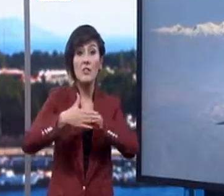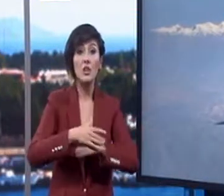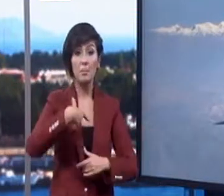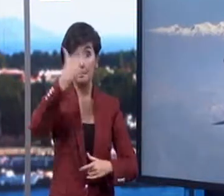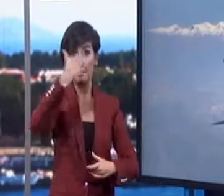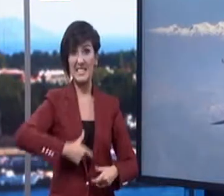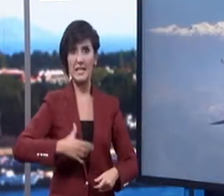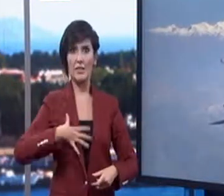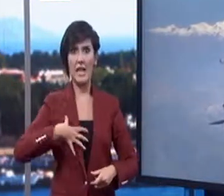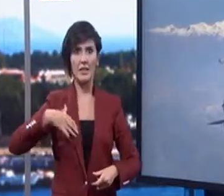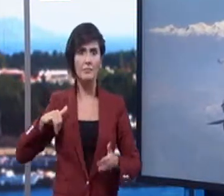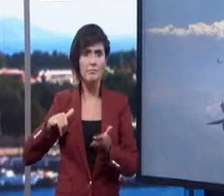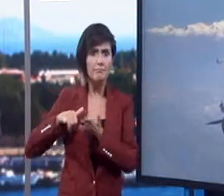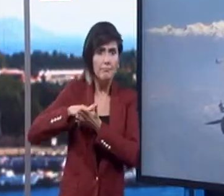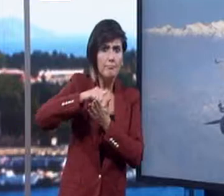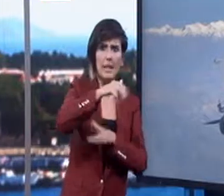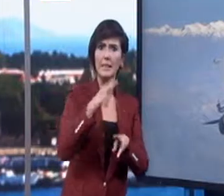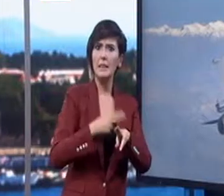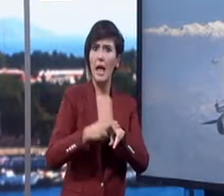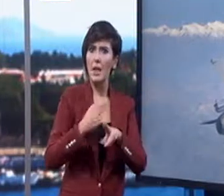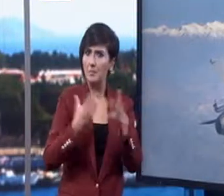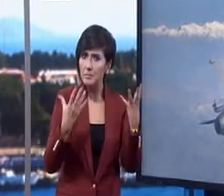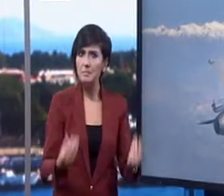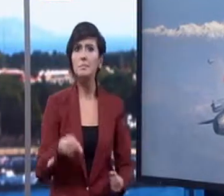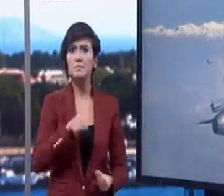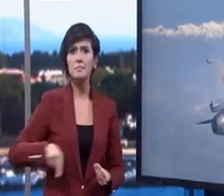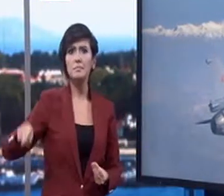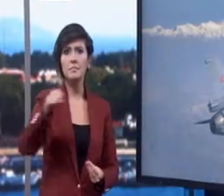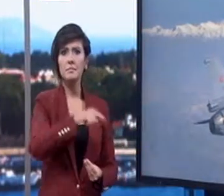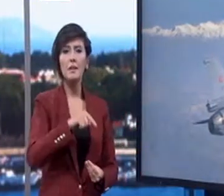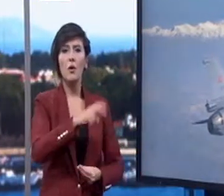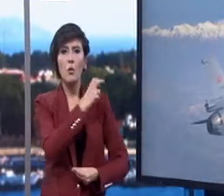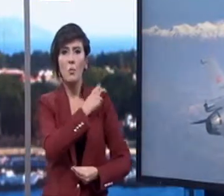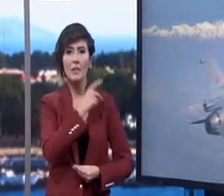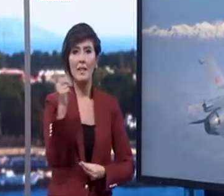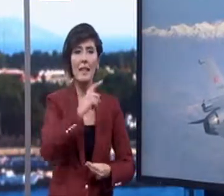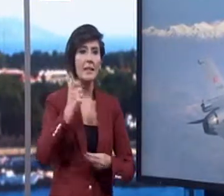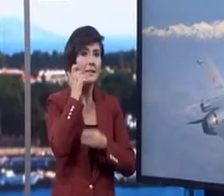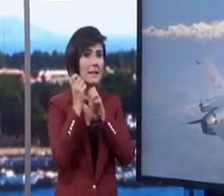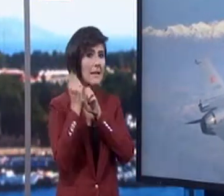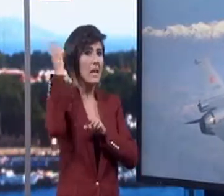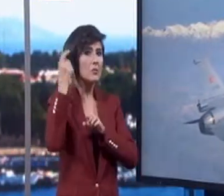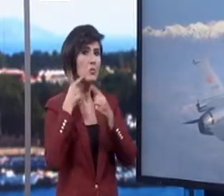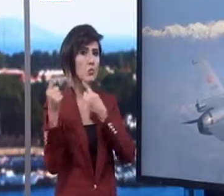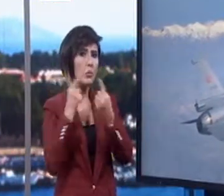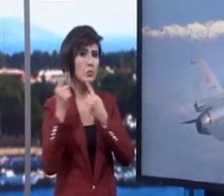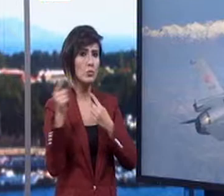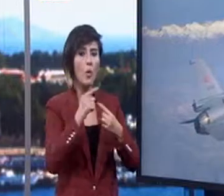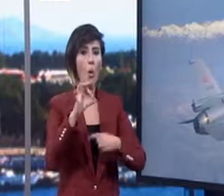bizzat kendisi uçarak denetledi. Süleyman Şah Saygı Karakolu Komutanı ile telsiz üzerinden görüşen Orgeneral Akın Öztürk,